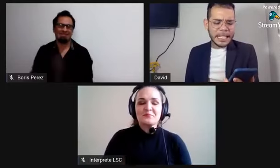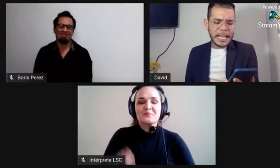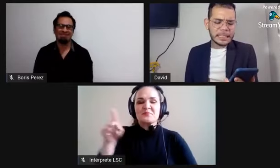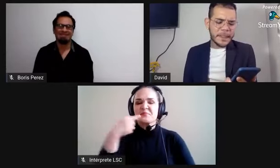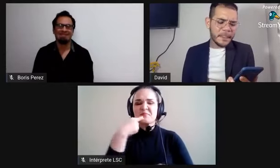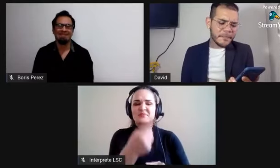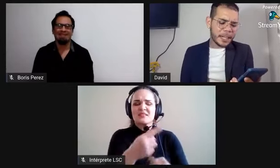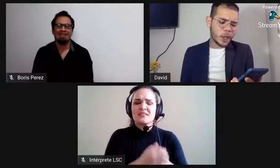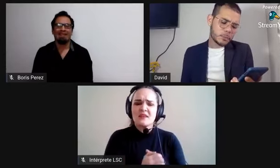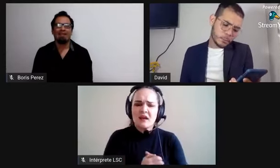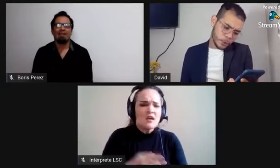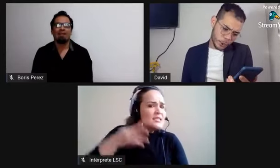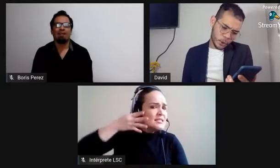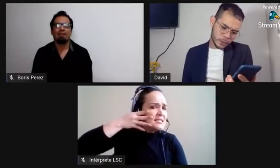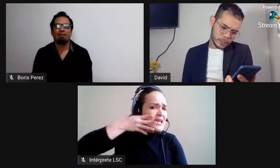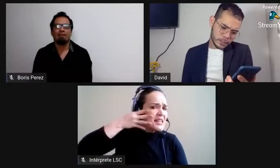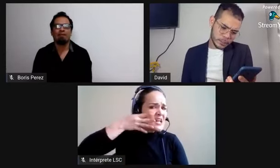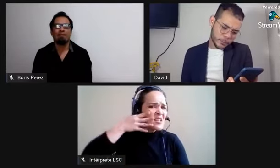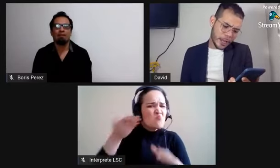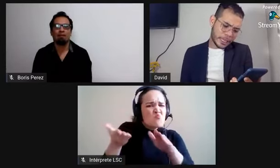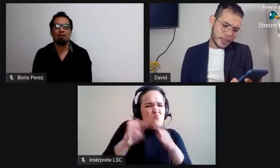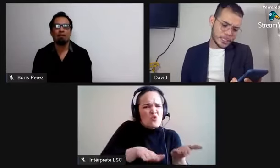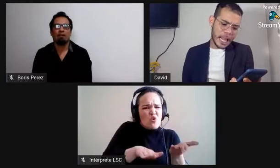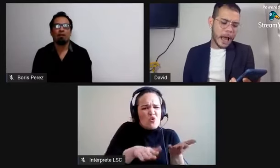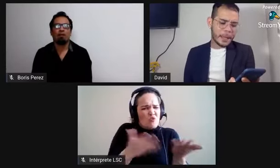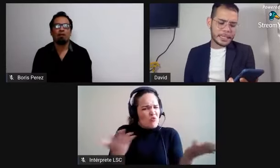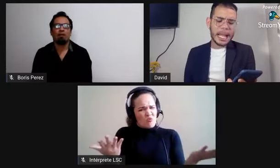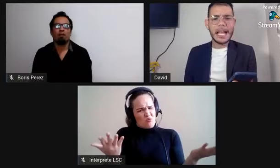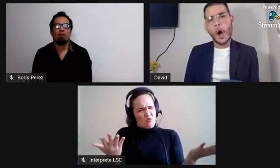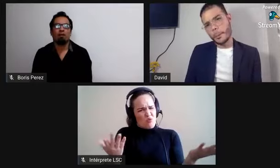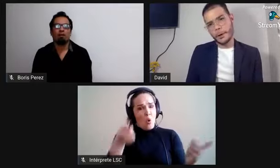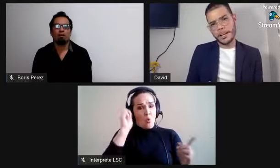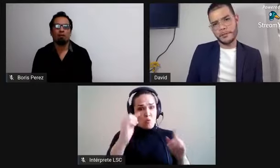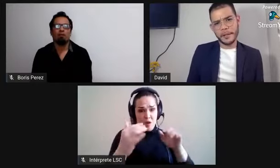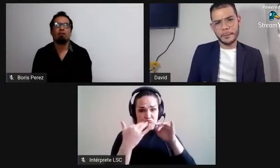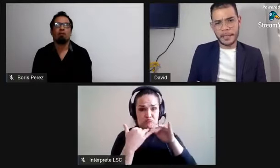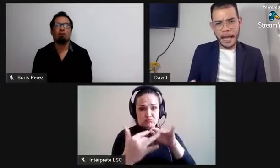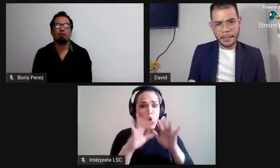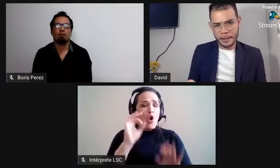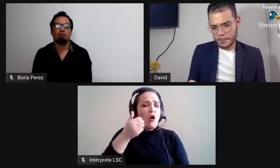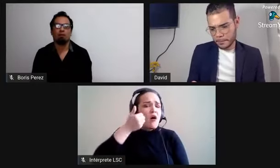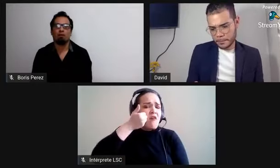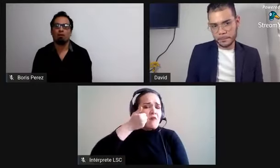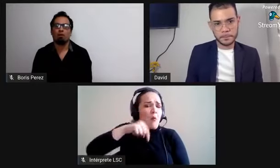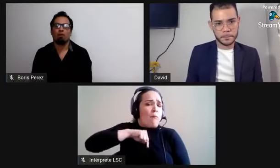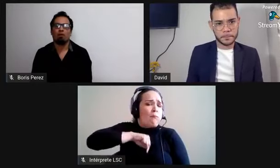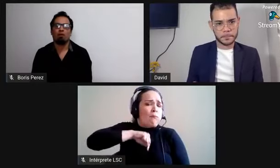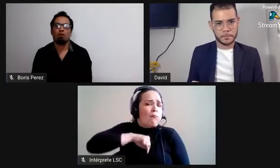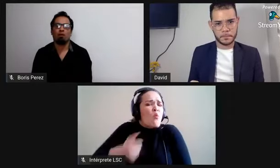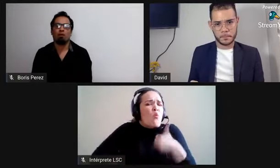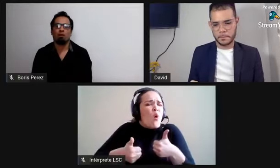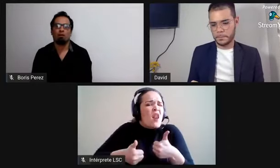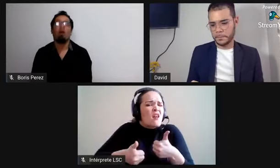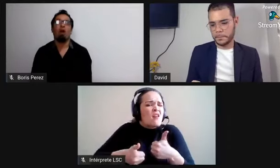Dice, el general Santander, ¿cómo murió? ¿Fue a causa de la batalla o por una enfermedad?